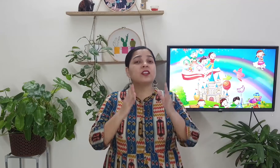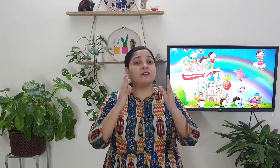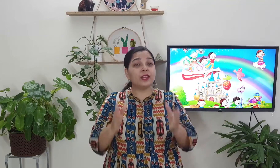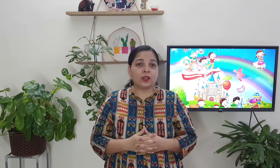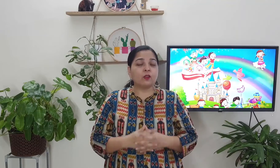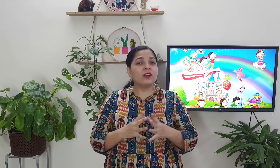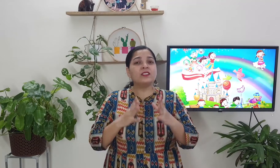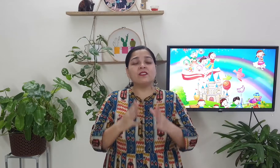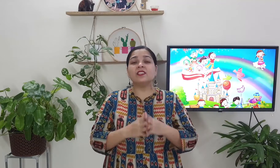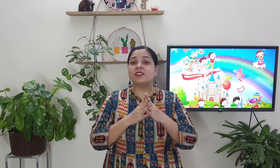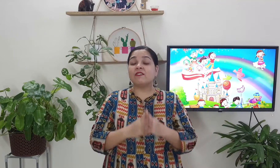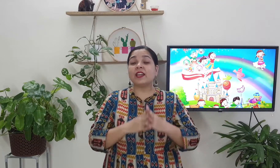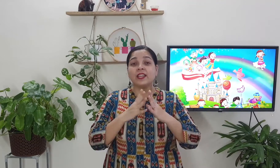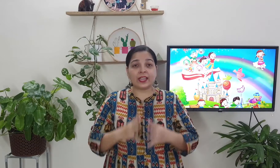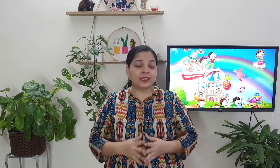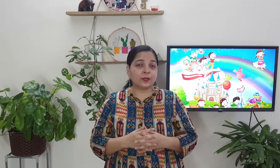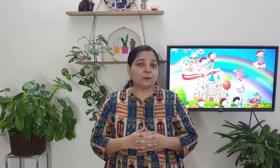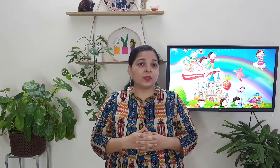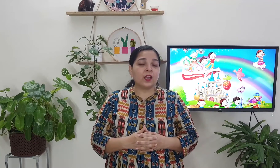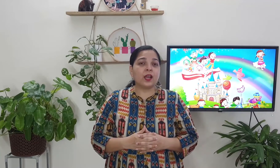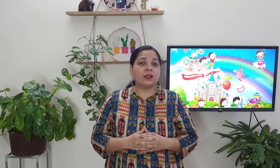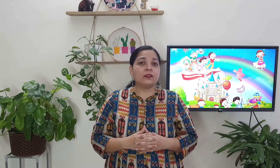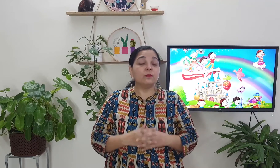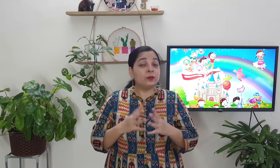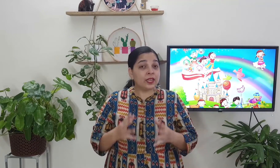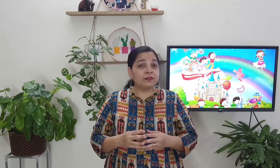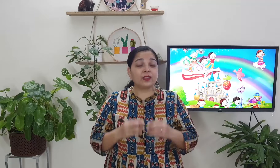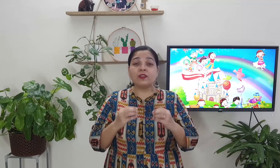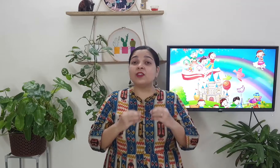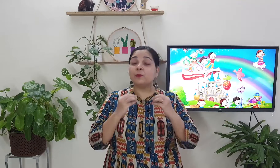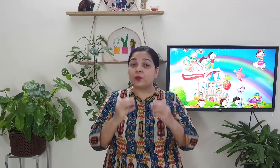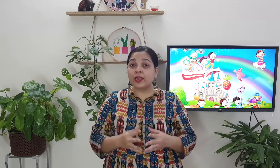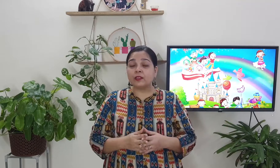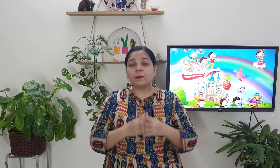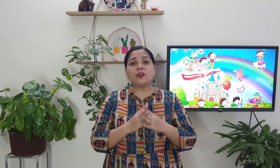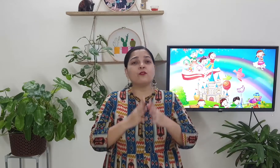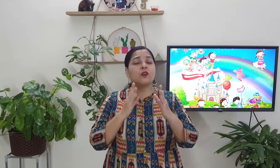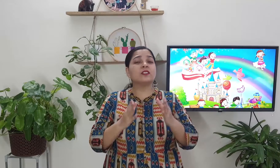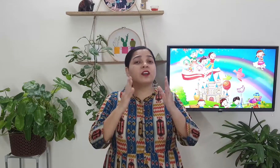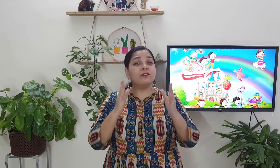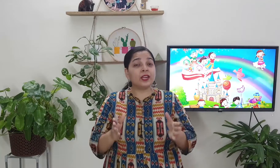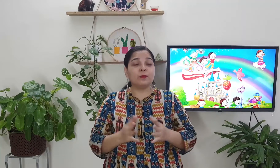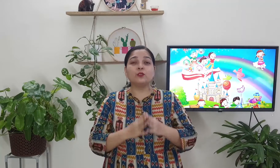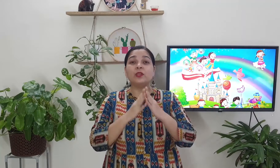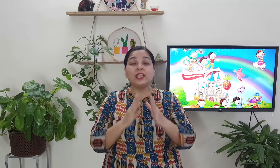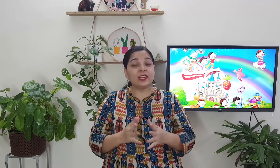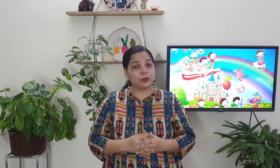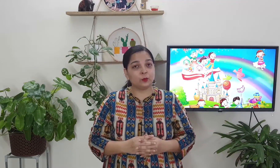ஜெபிக்கும் போது உங்களை குணப்படுத்த தேவனின் வல்லமை செயல்படுது என்று நம்புங்கள். ஹல்லேலூயா. எனவே